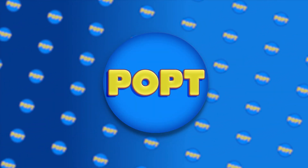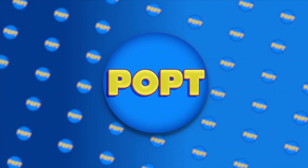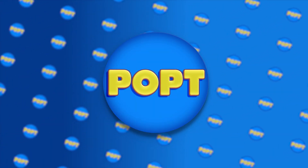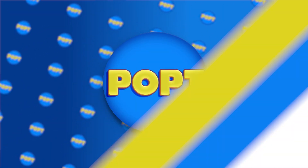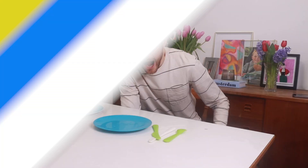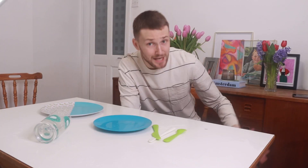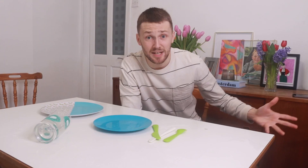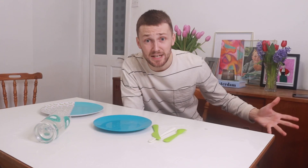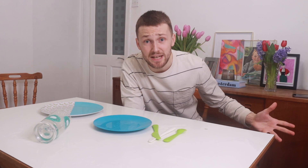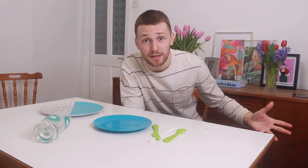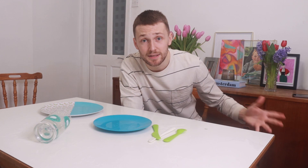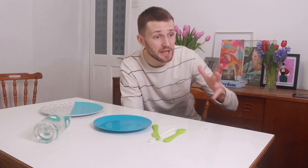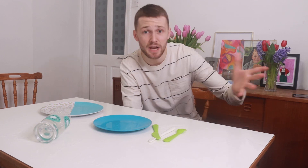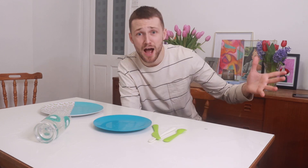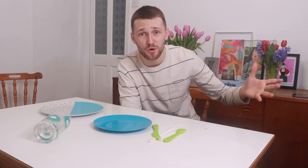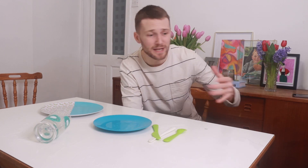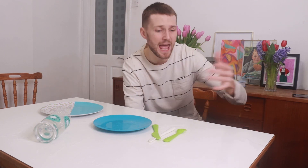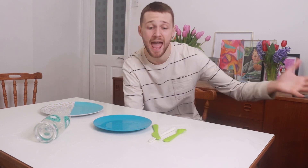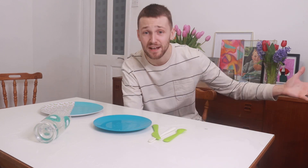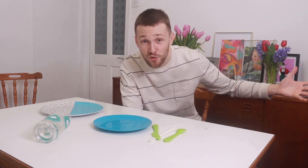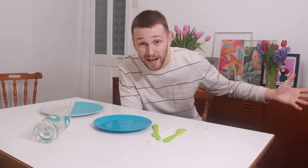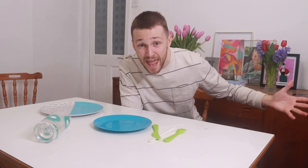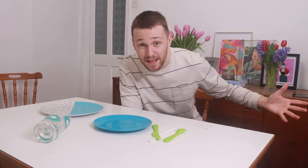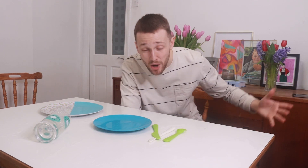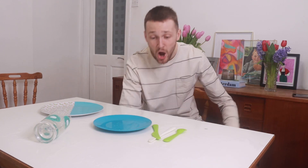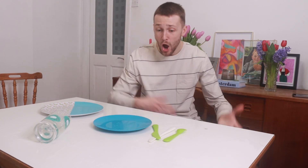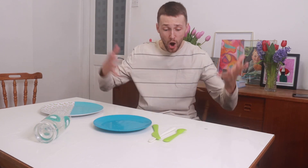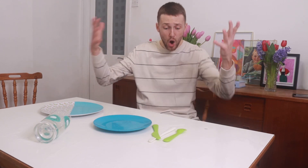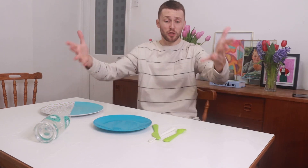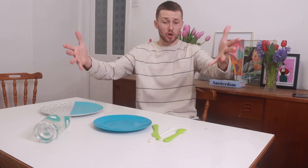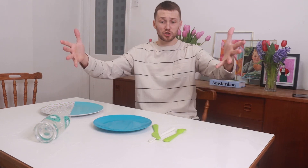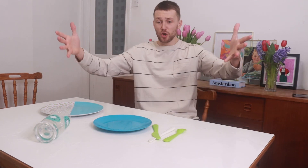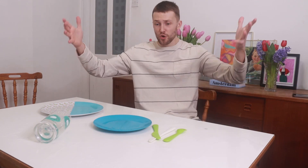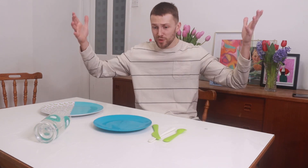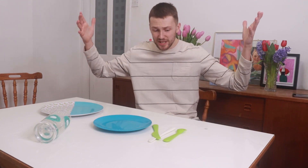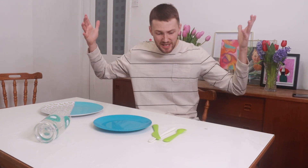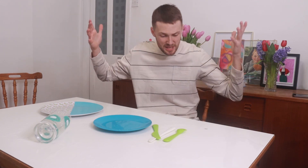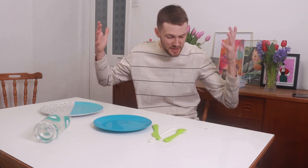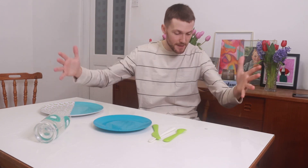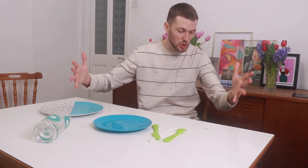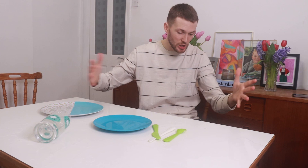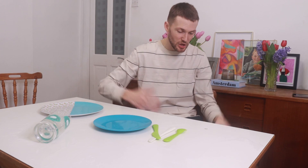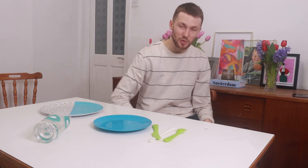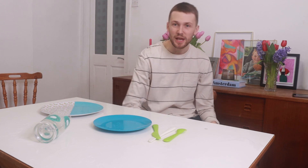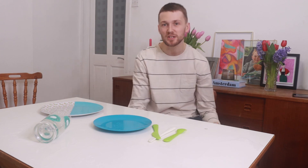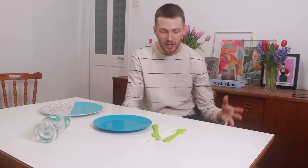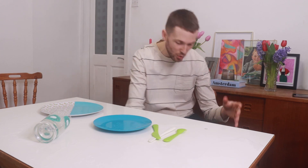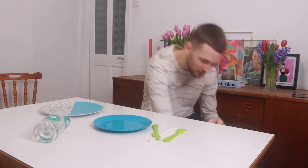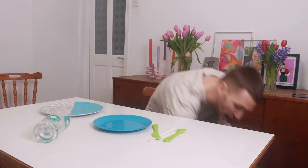Dyna ni! Dyna'r awr wedi hedfan heidio, wrth gwrs, Wnes i ddim llwyddo i wneud y sgil olaf na,